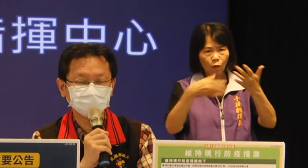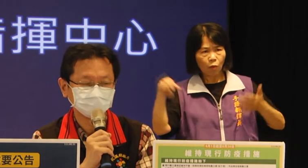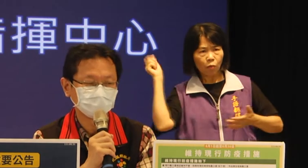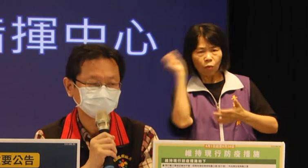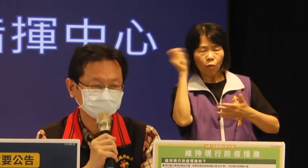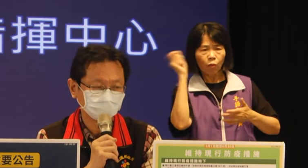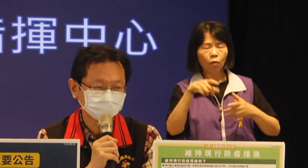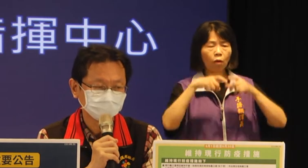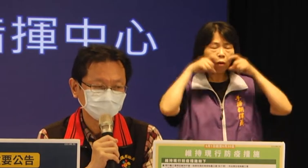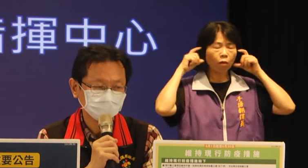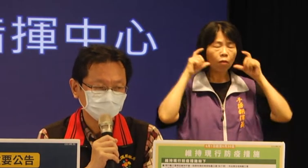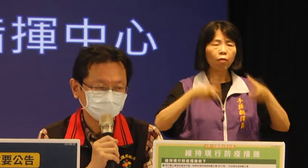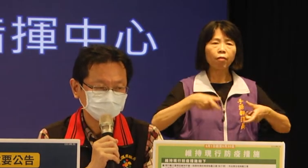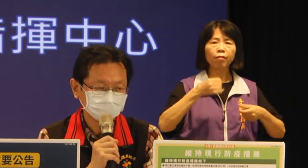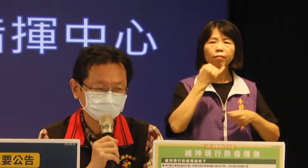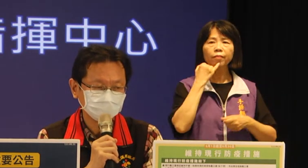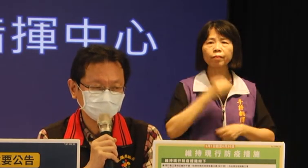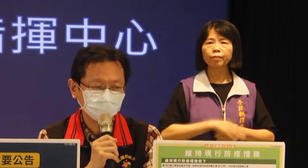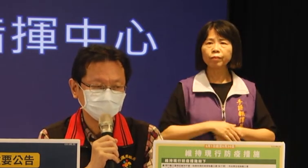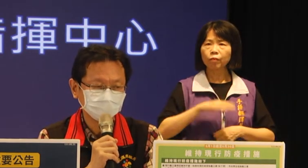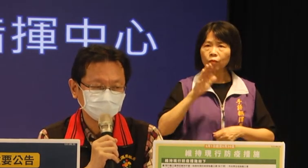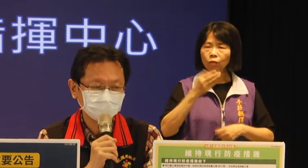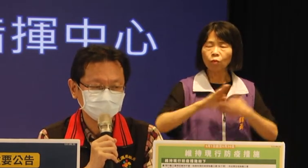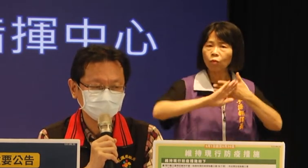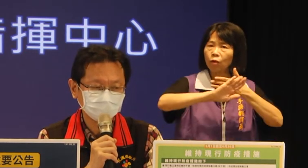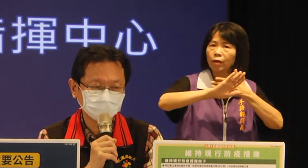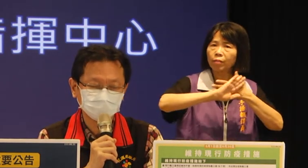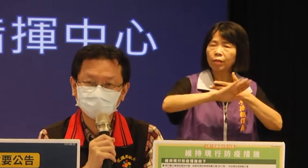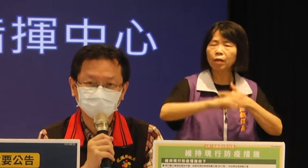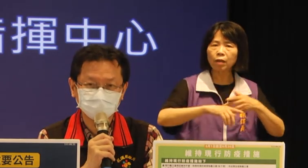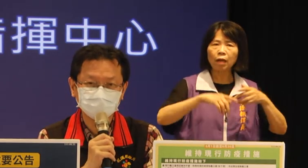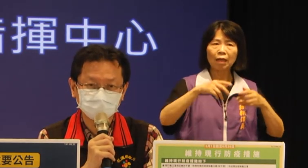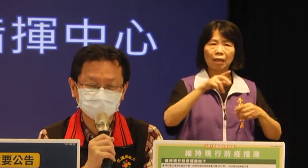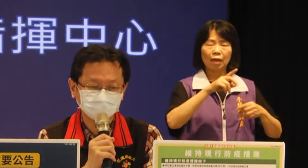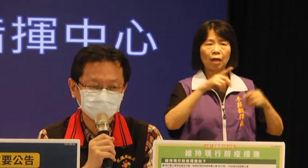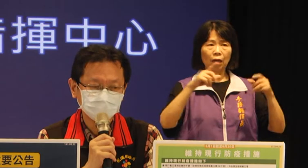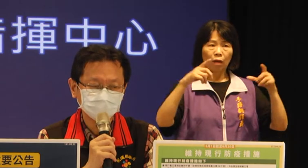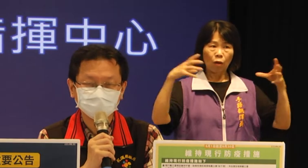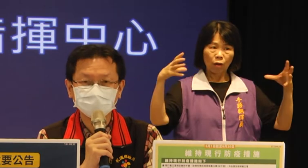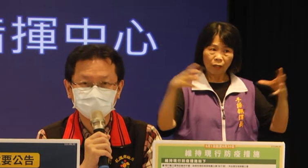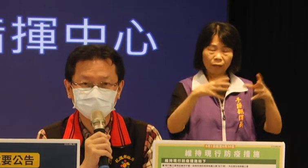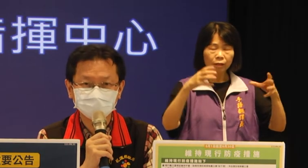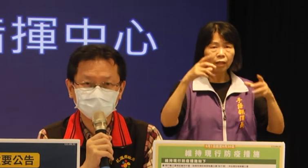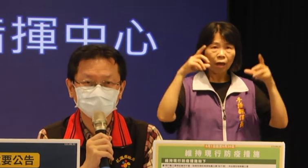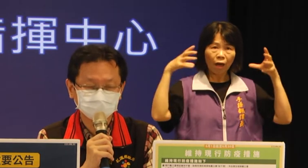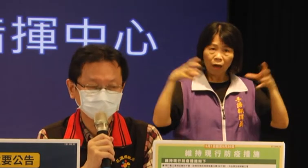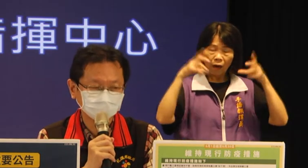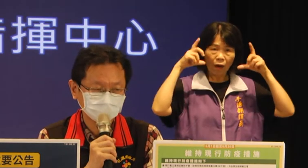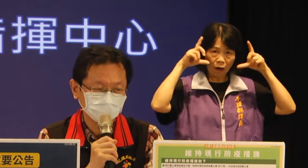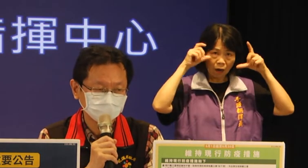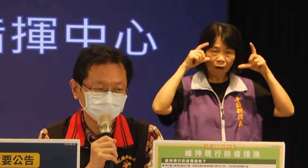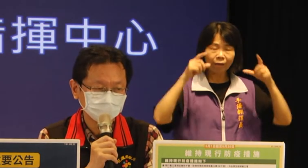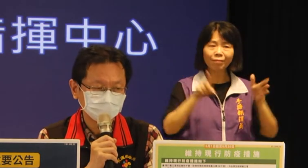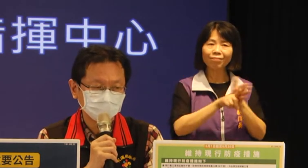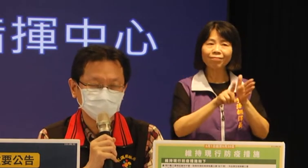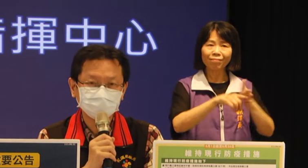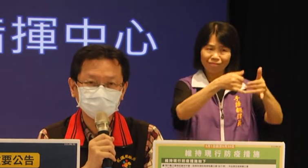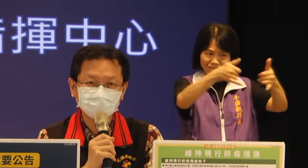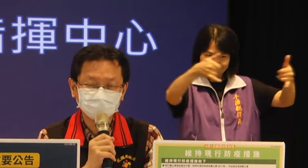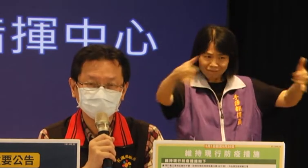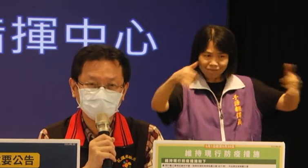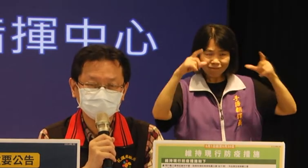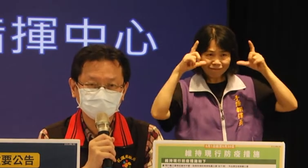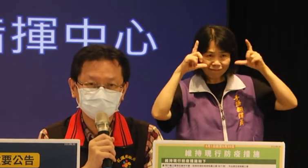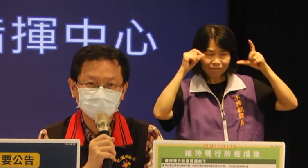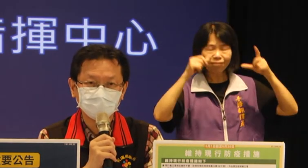时候你可以不用戴口罩。或是室内外拍摄个人跟团体照的时候，你可以暂时把口罩脱下来。或是